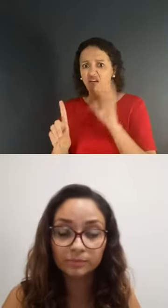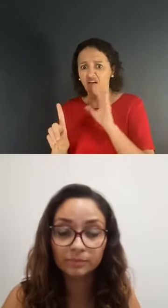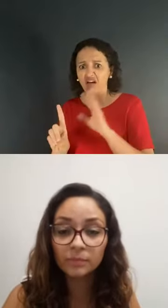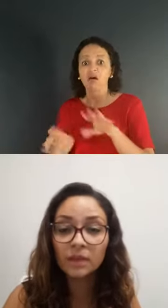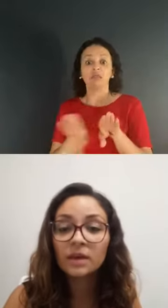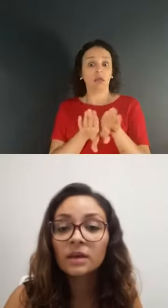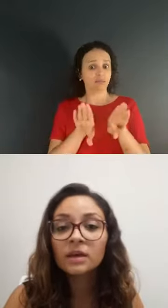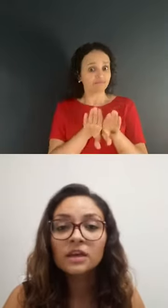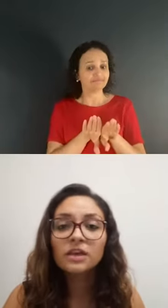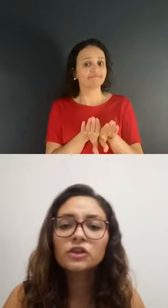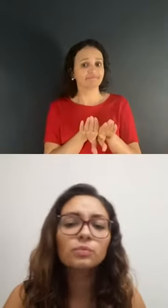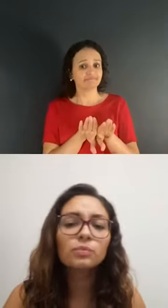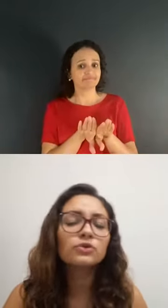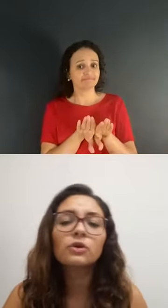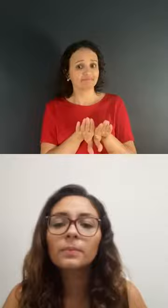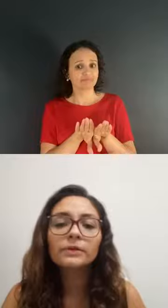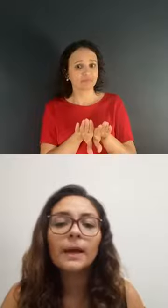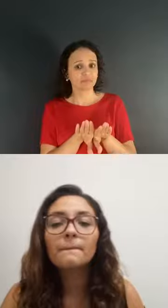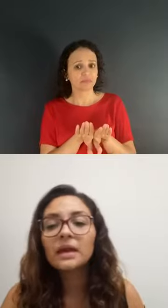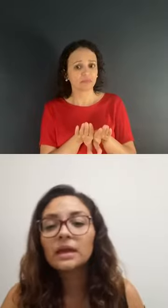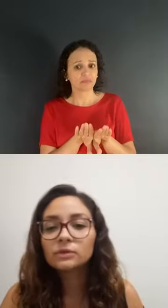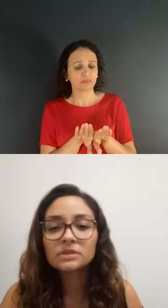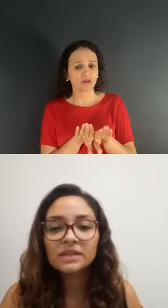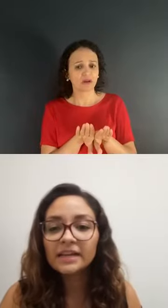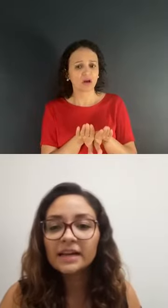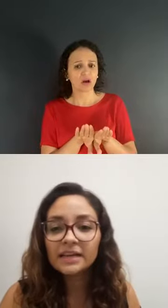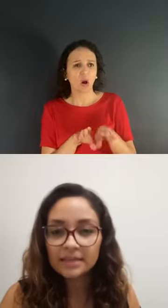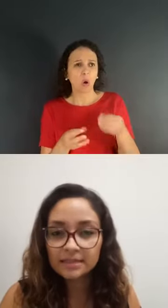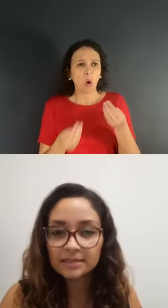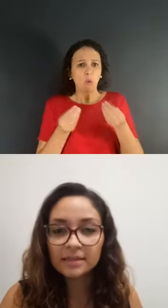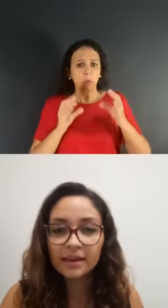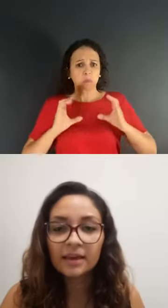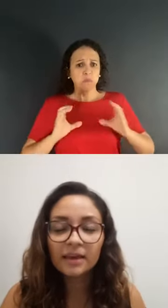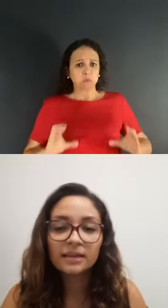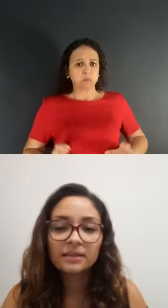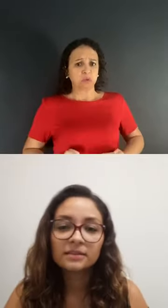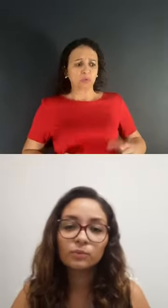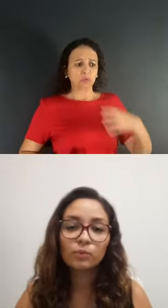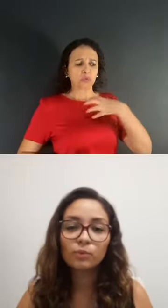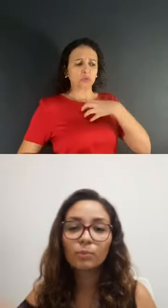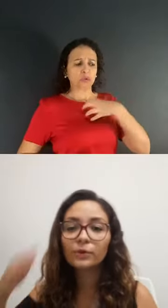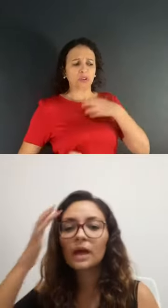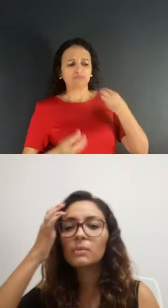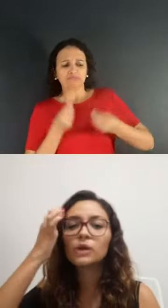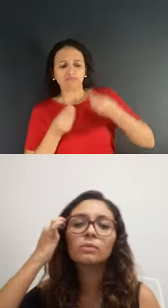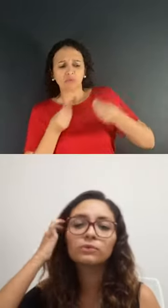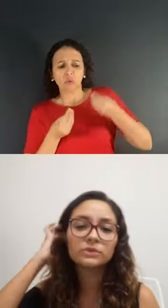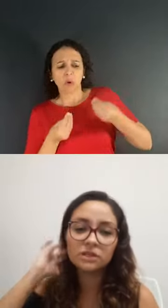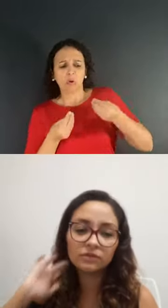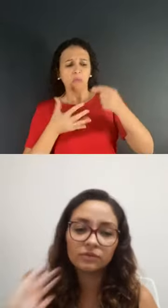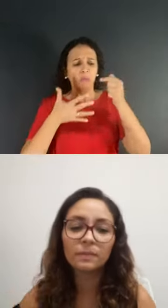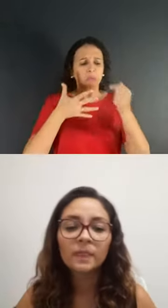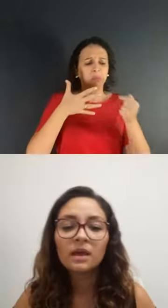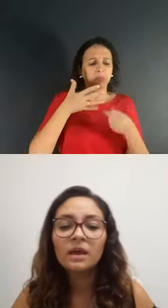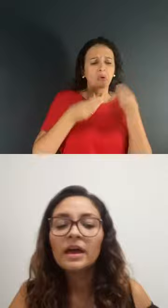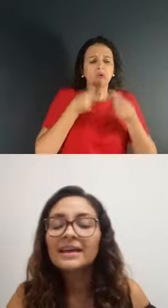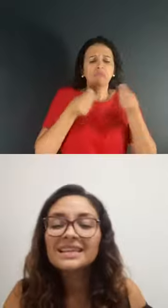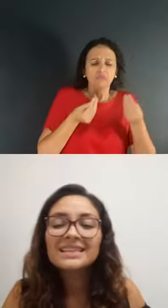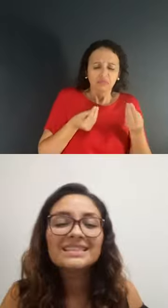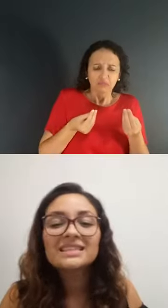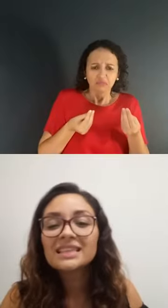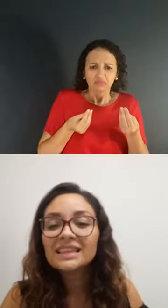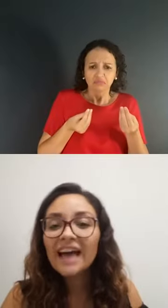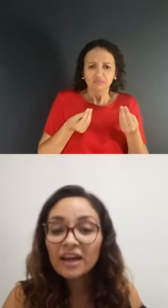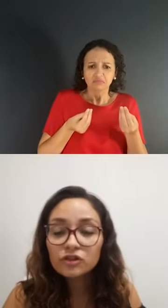relacionamento. E que tipo de comportamento seria esse, né? Um comportamento abusivo.